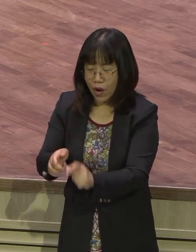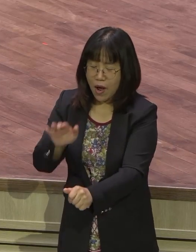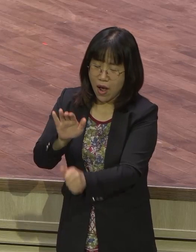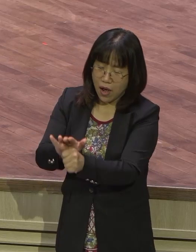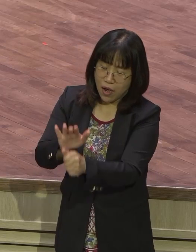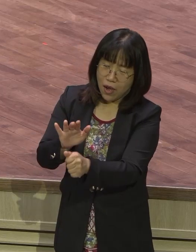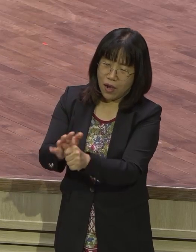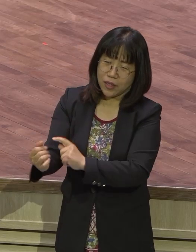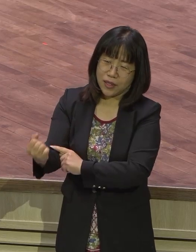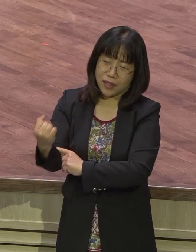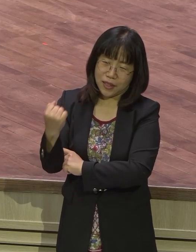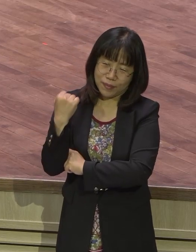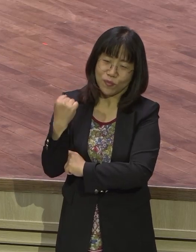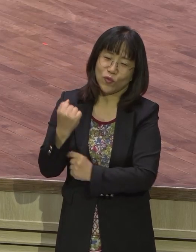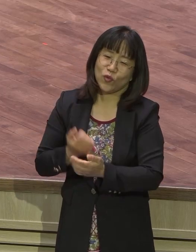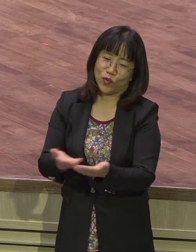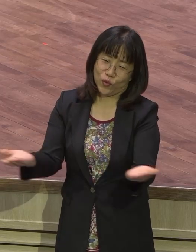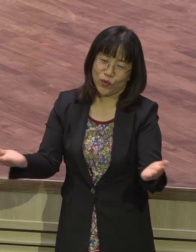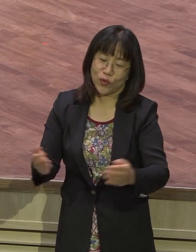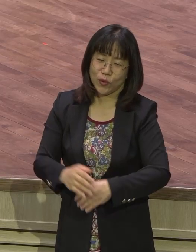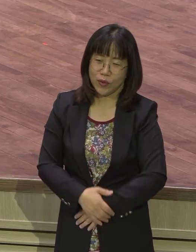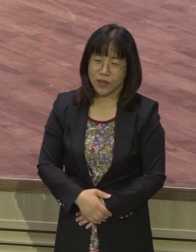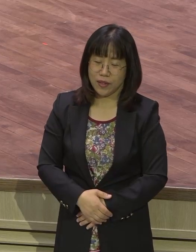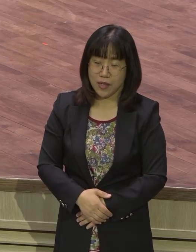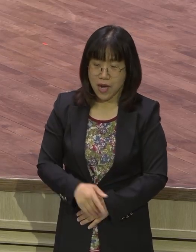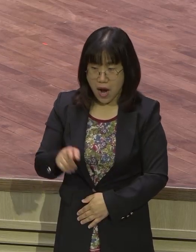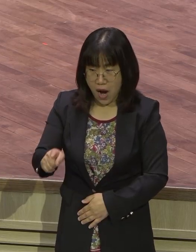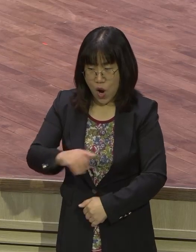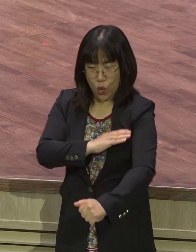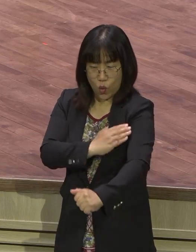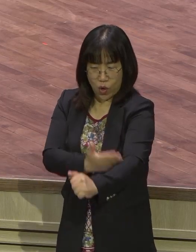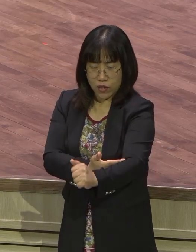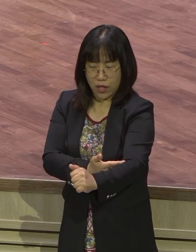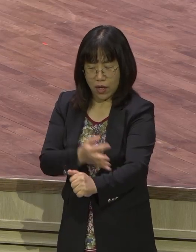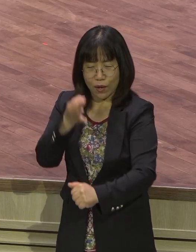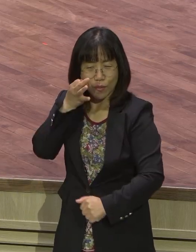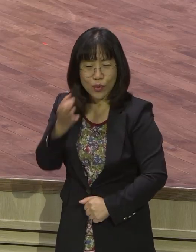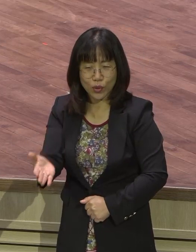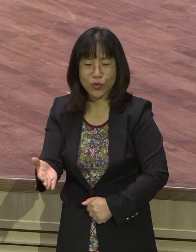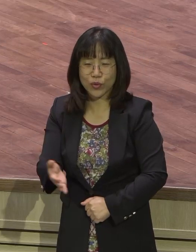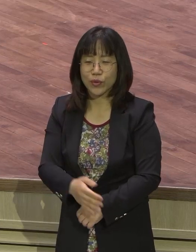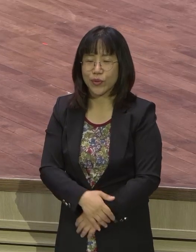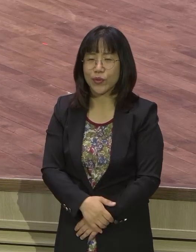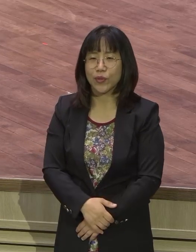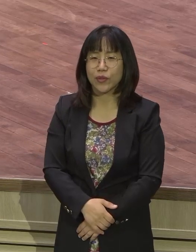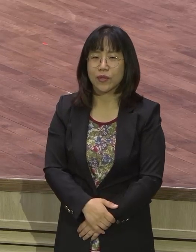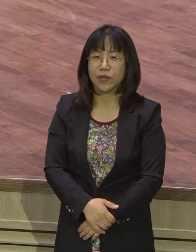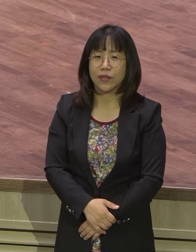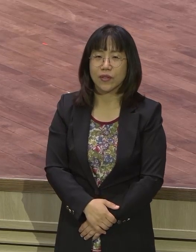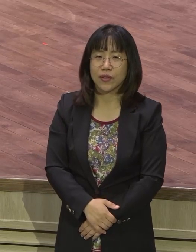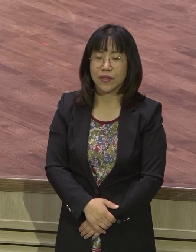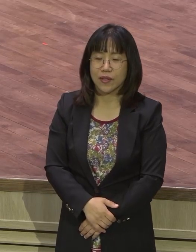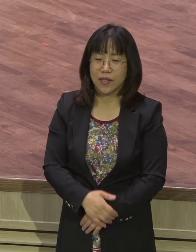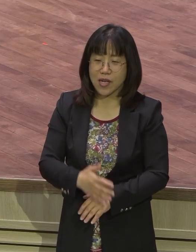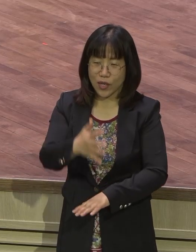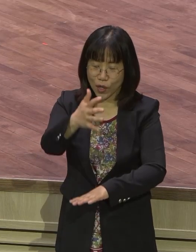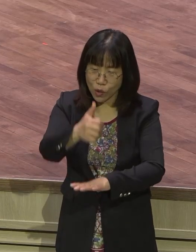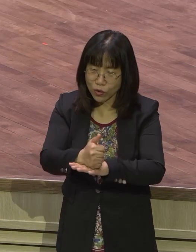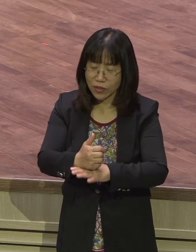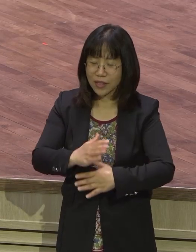신분 확인시켜주고 하면 군세를 보여주고 그래서 모두 다 참 평안